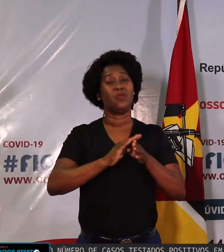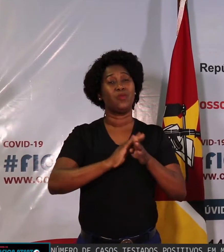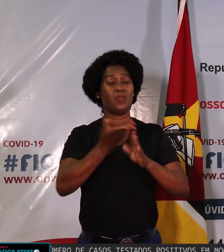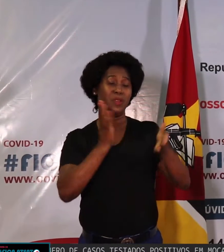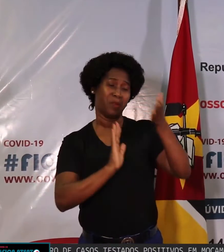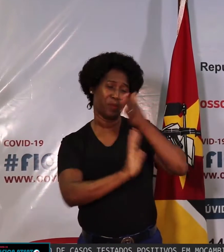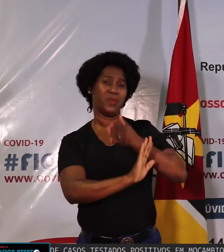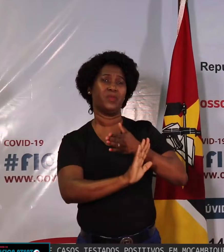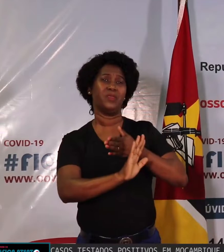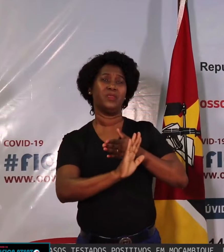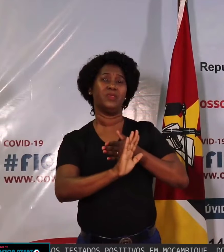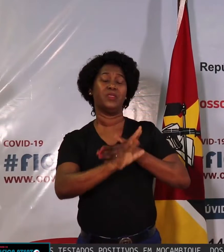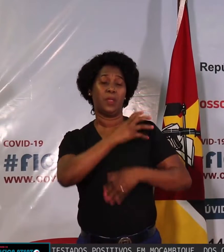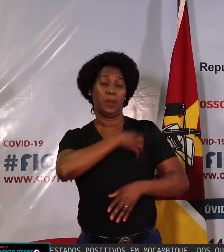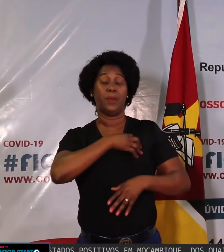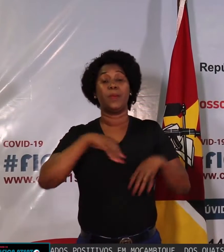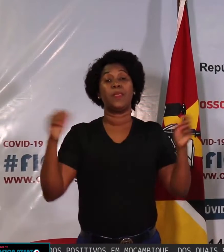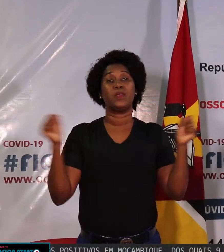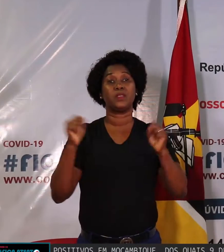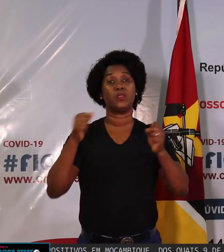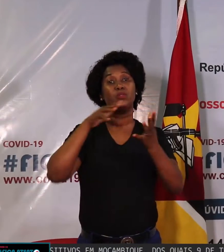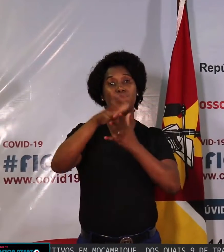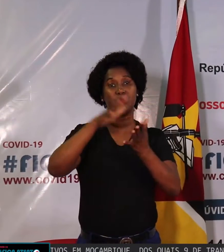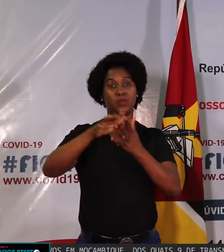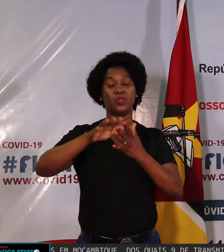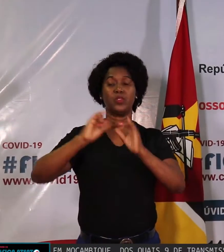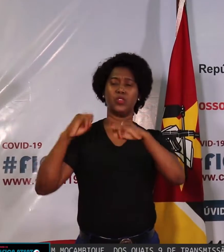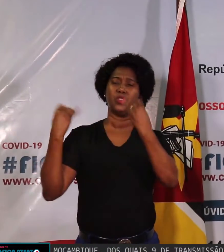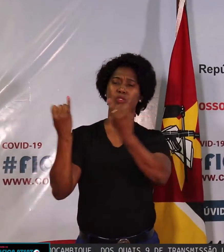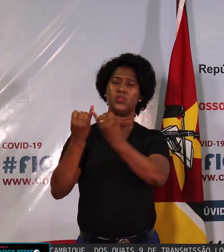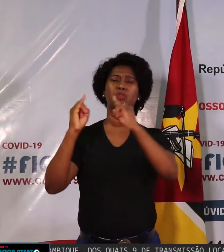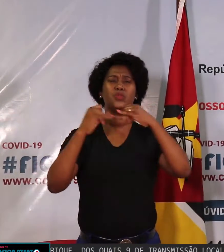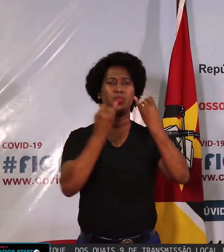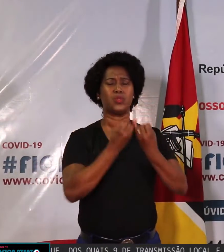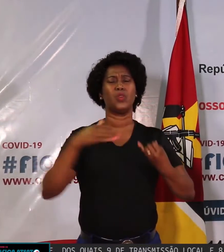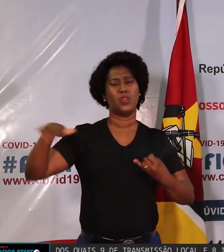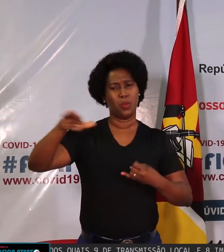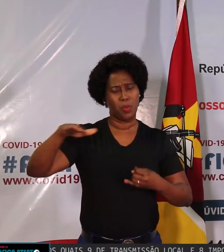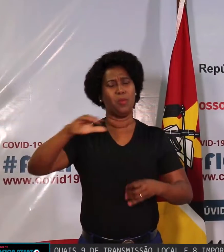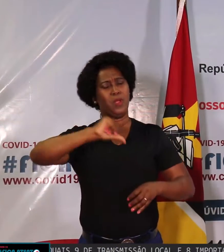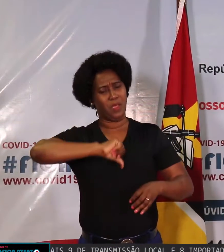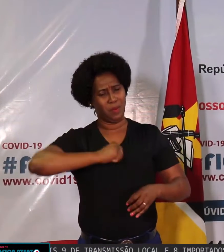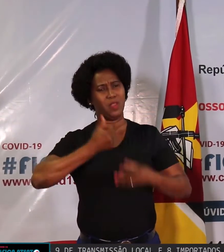prevenção estabelecidas pelo Ministério da Saúde em todas as instituições públicas e